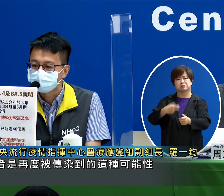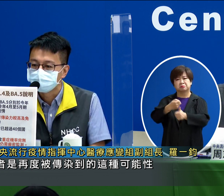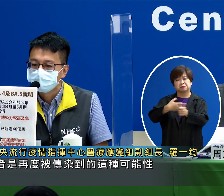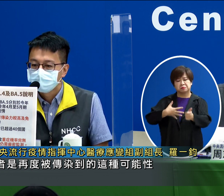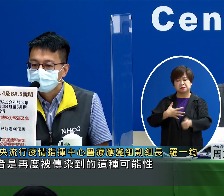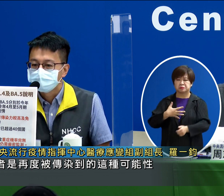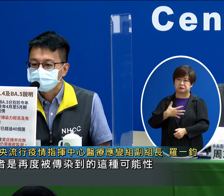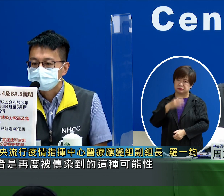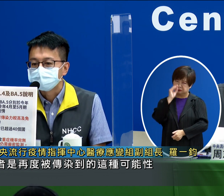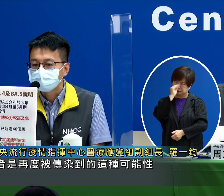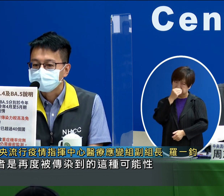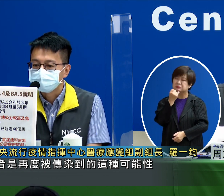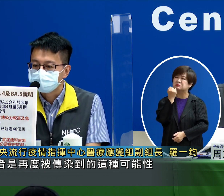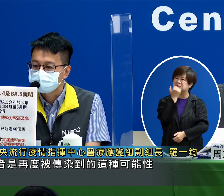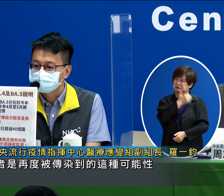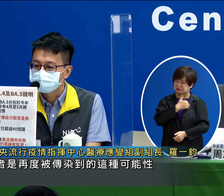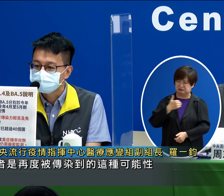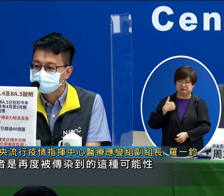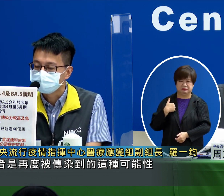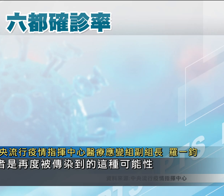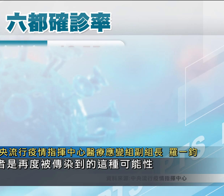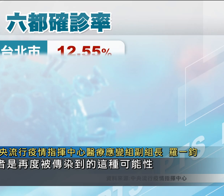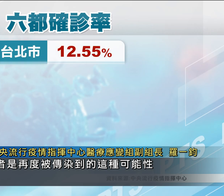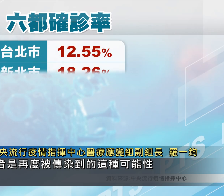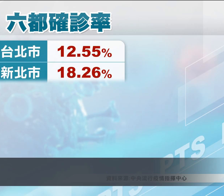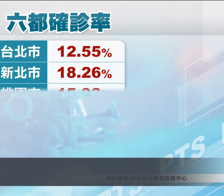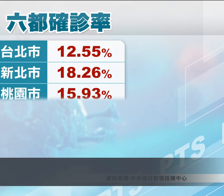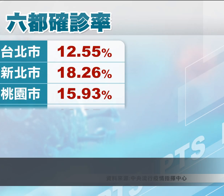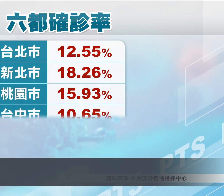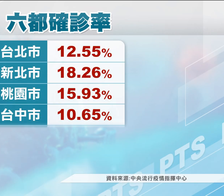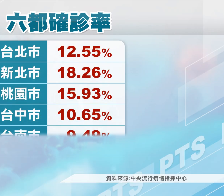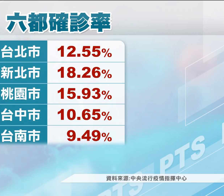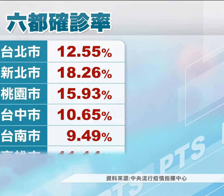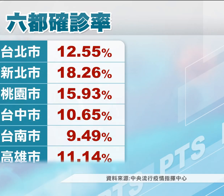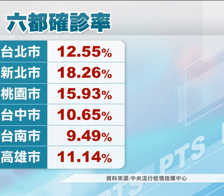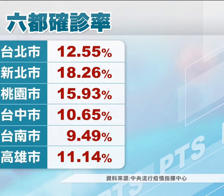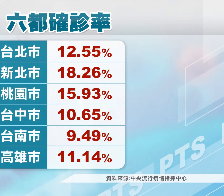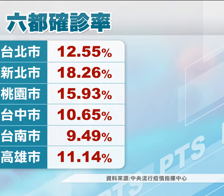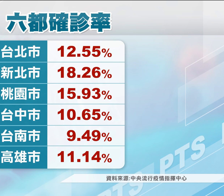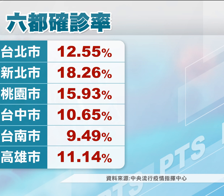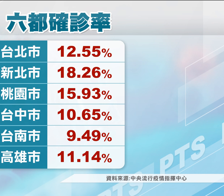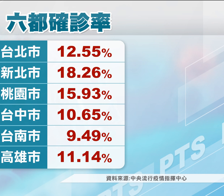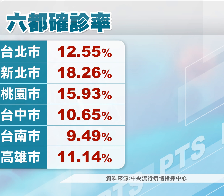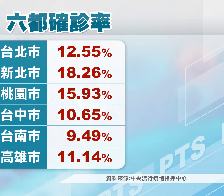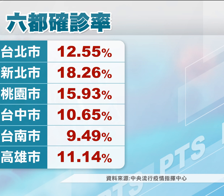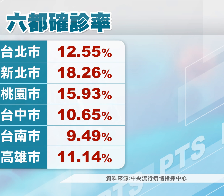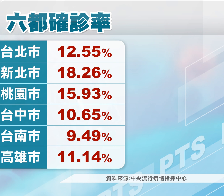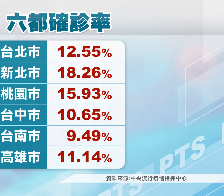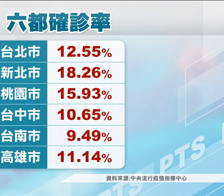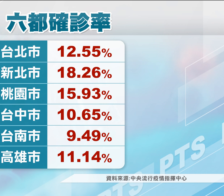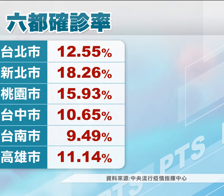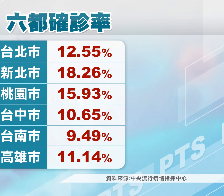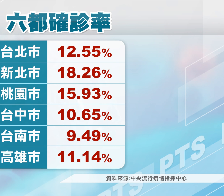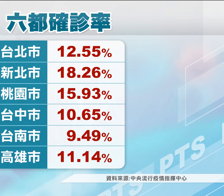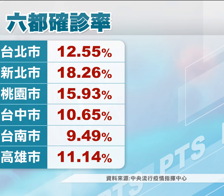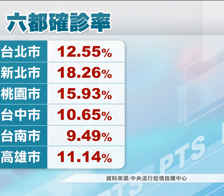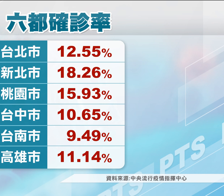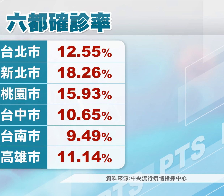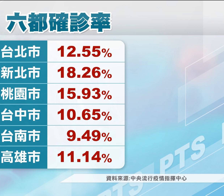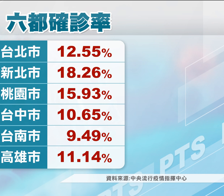度被传染到的这种可能性。 根据最新统计，六都确诊率目前最高的仍然是新北市18.26%，其